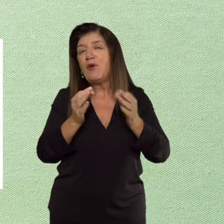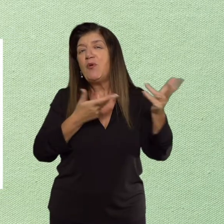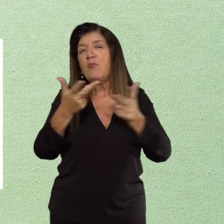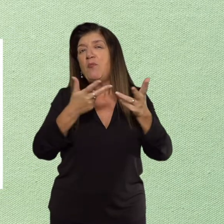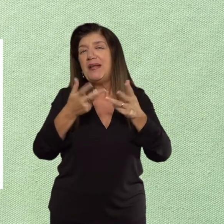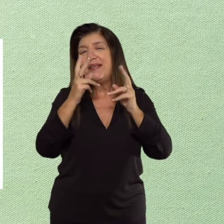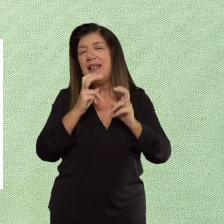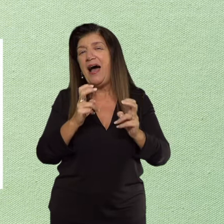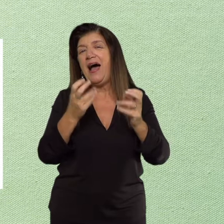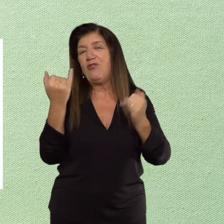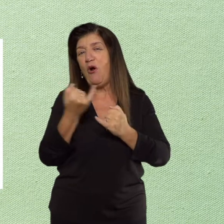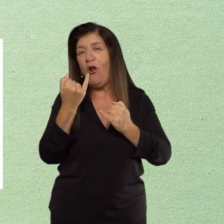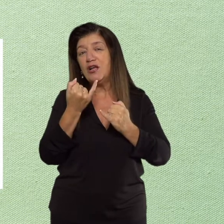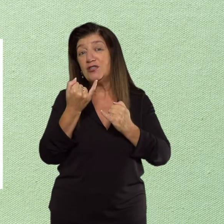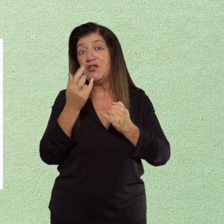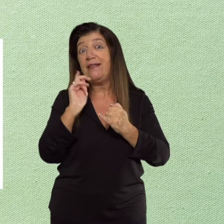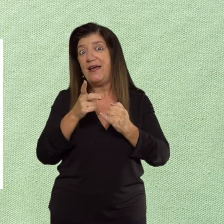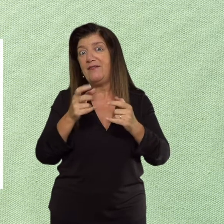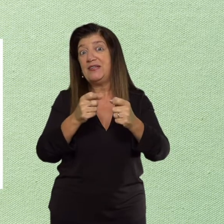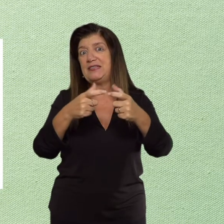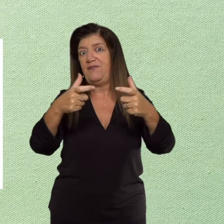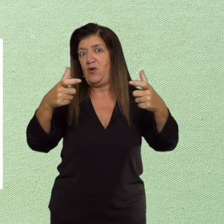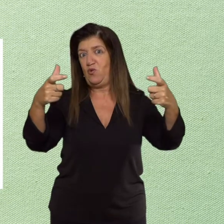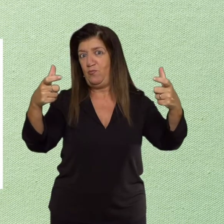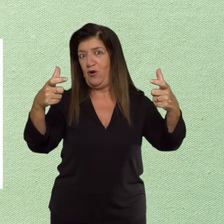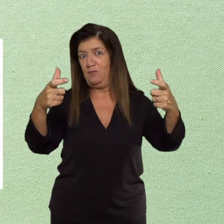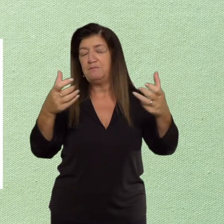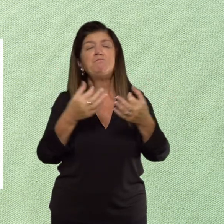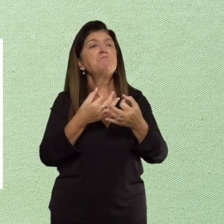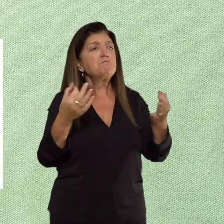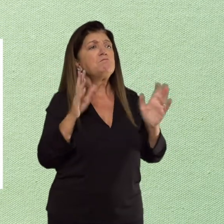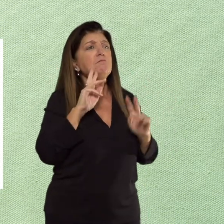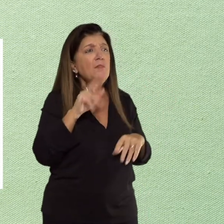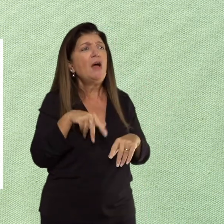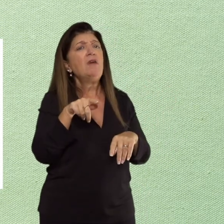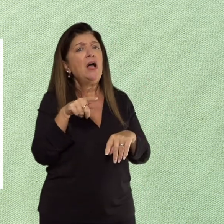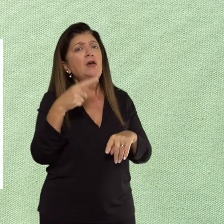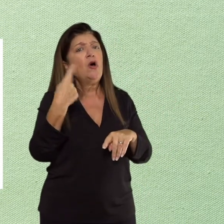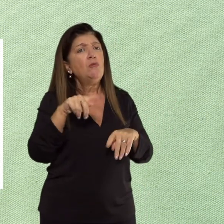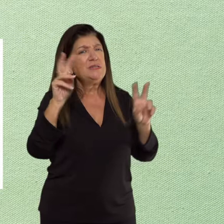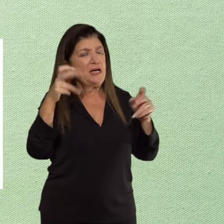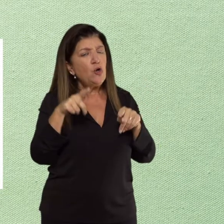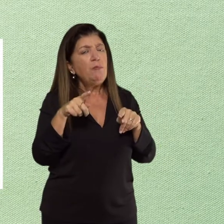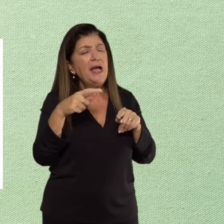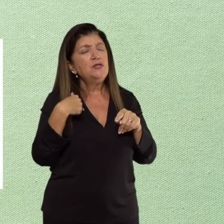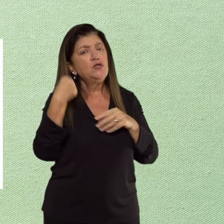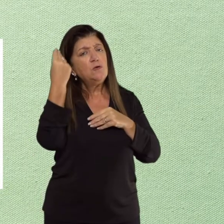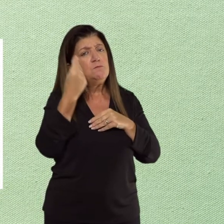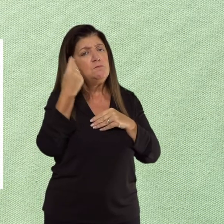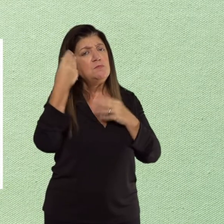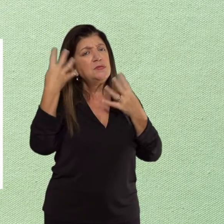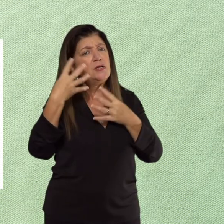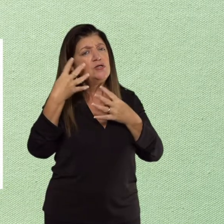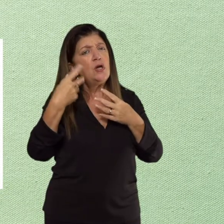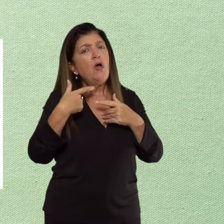di mobilità ancora, stavamo ragionando a telecamere spente relativamente a quel servizio in collaborazione